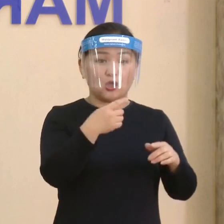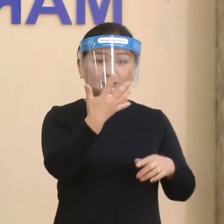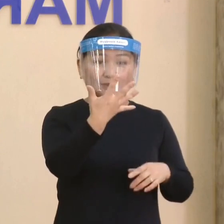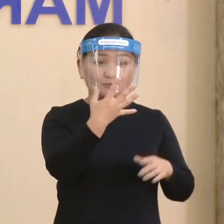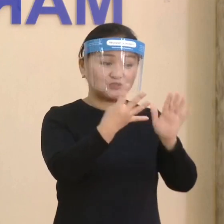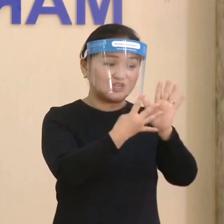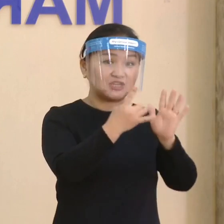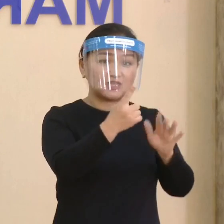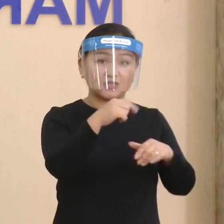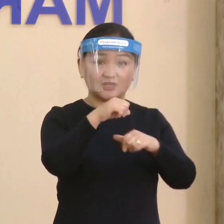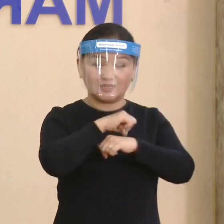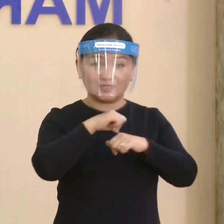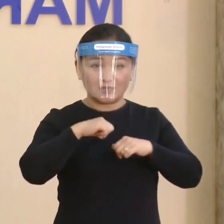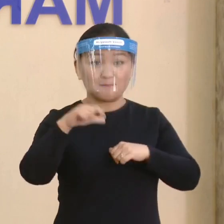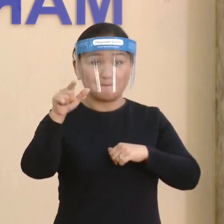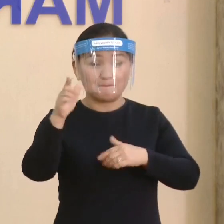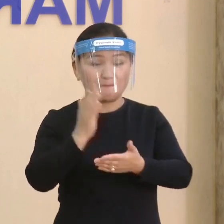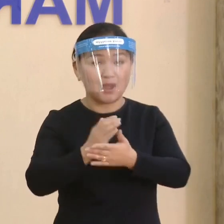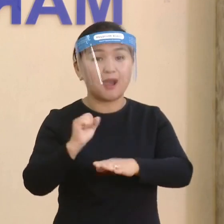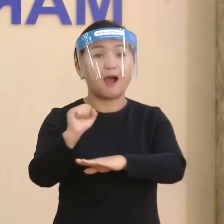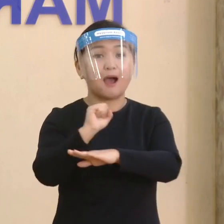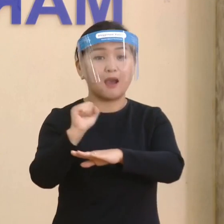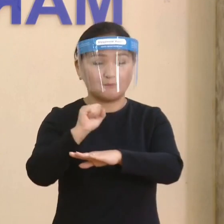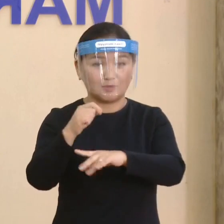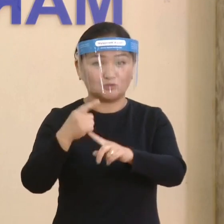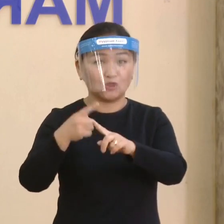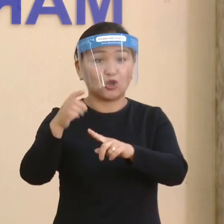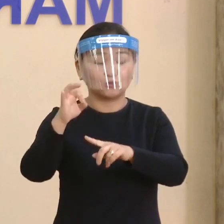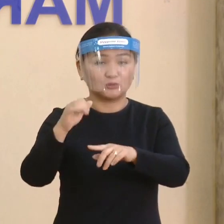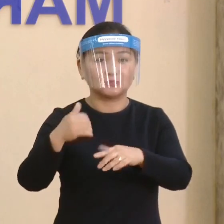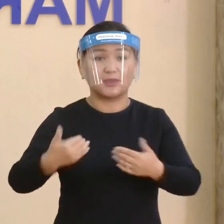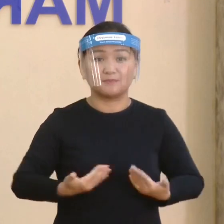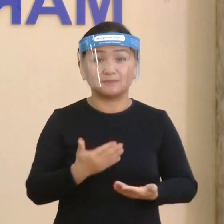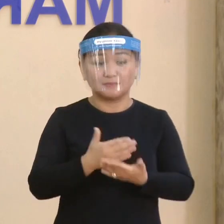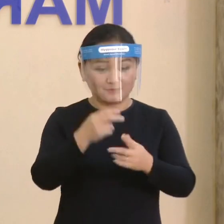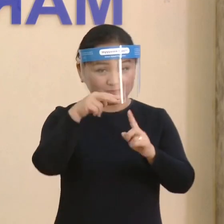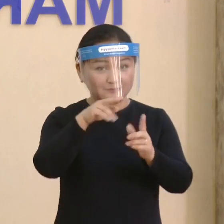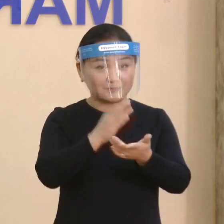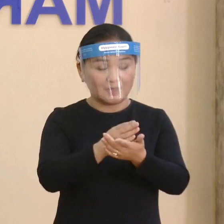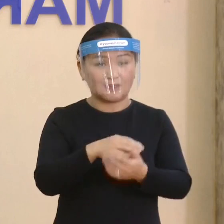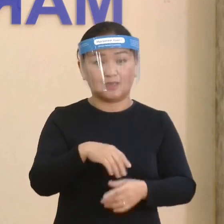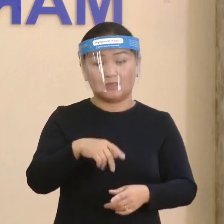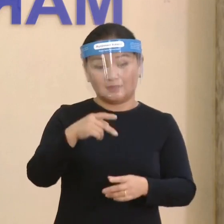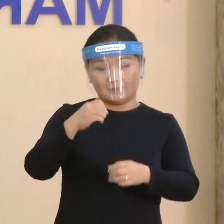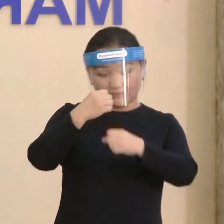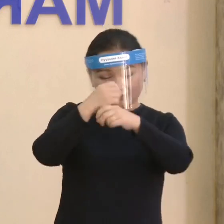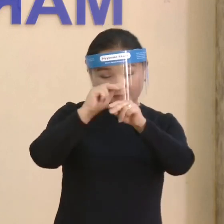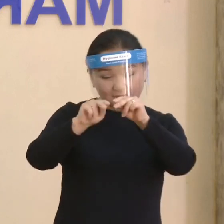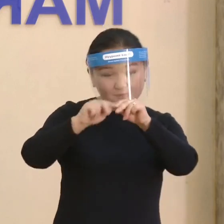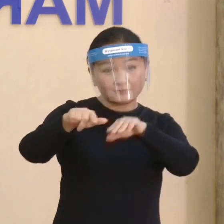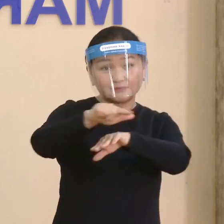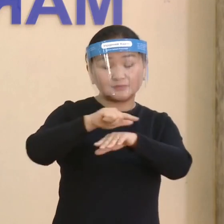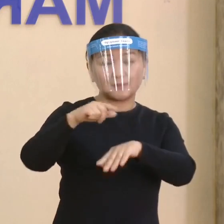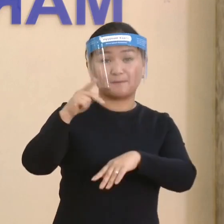иргэн аймагуд дээр бол байгаа. За бид лабораторийн шинжилгээ PCR шинжилгээгээр нийтдээ